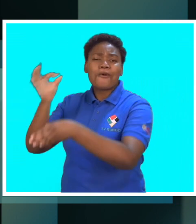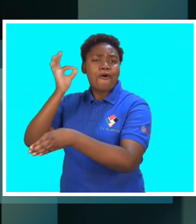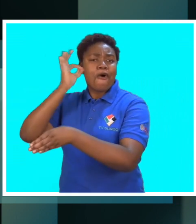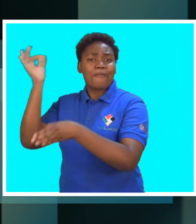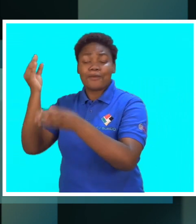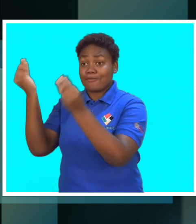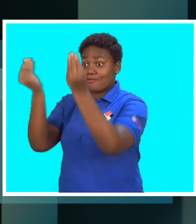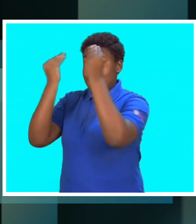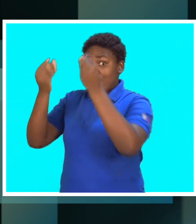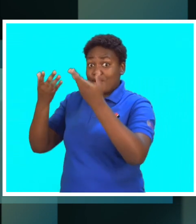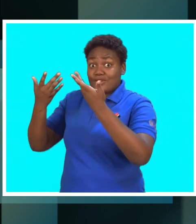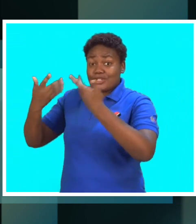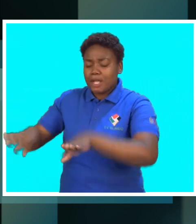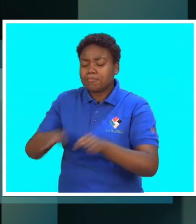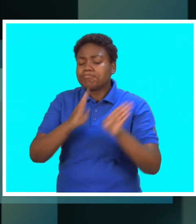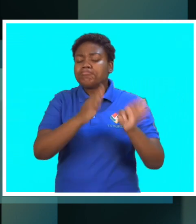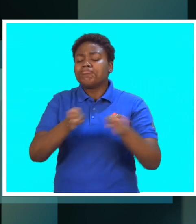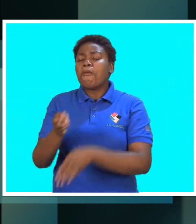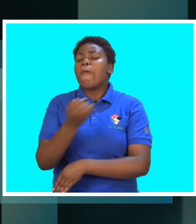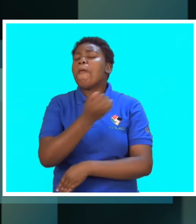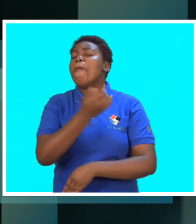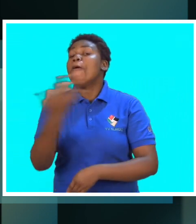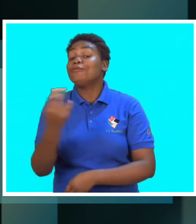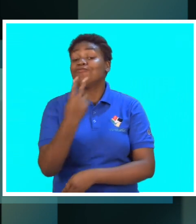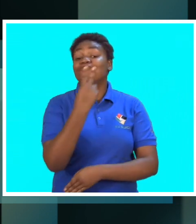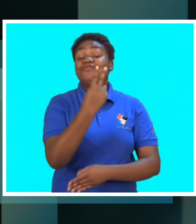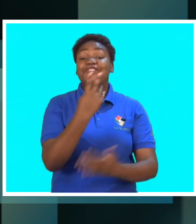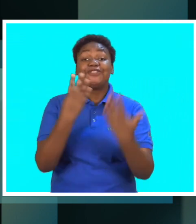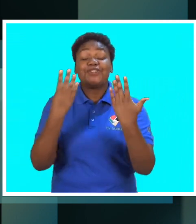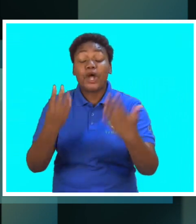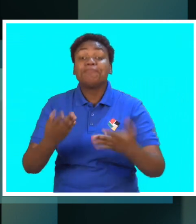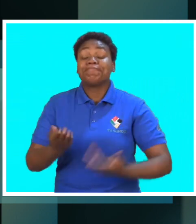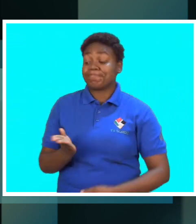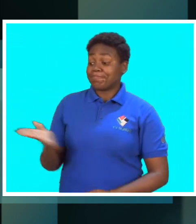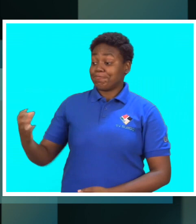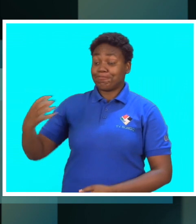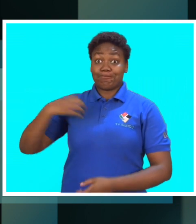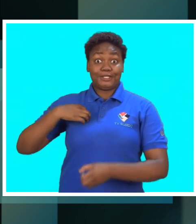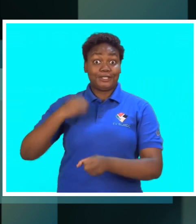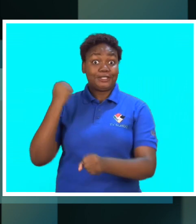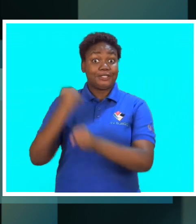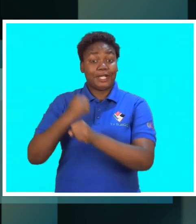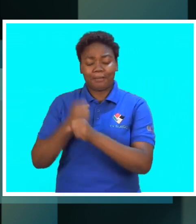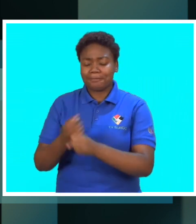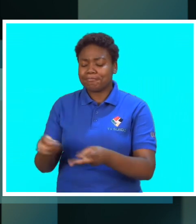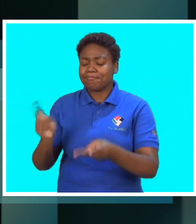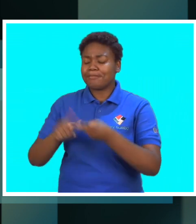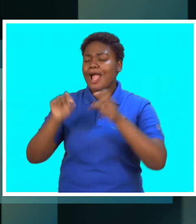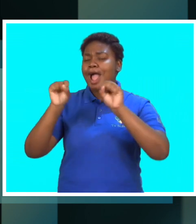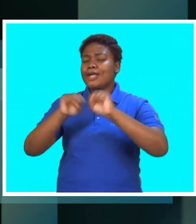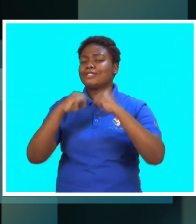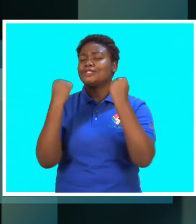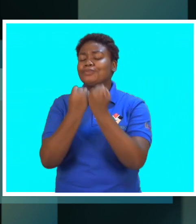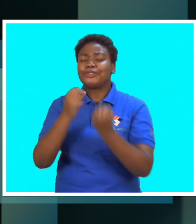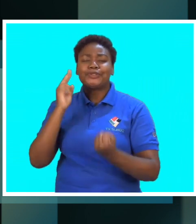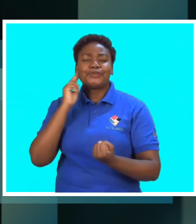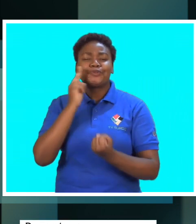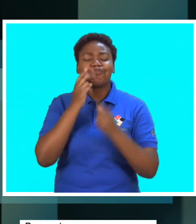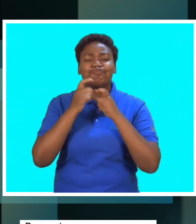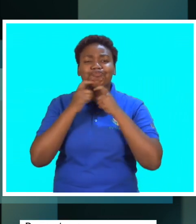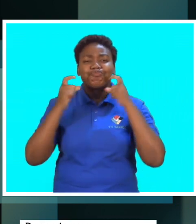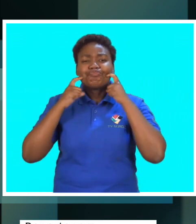que beneficiou a 29 funcionários está inserida no memorando de entendimento entre o Ministério do